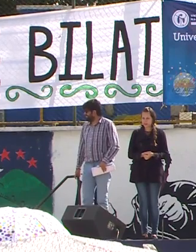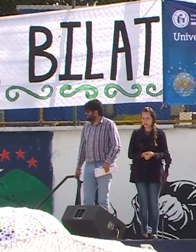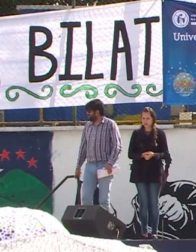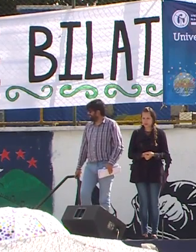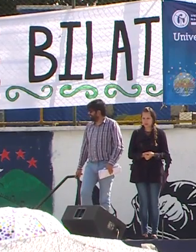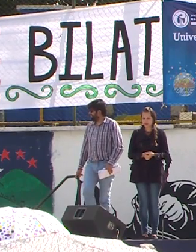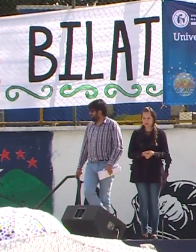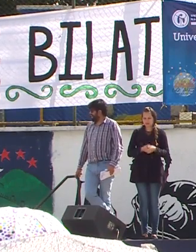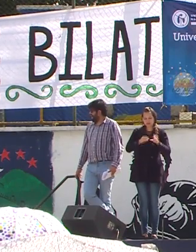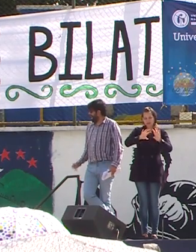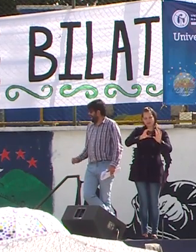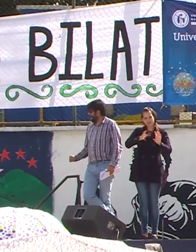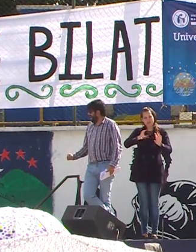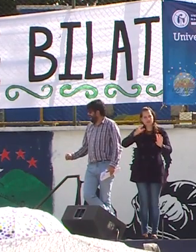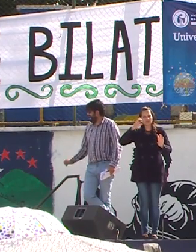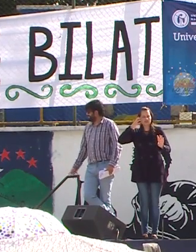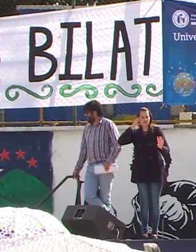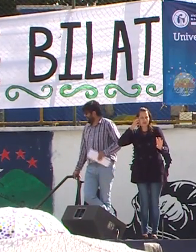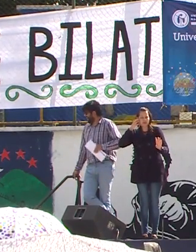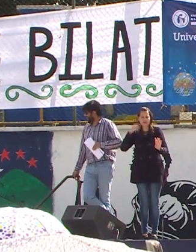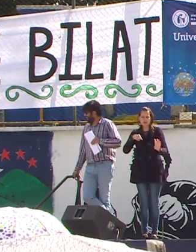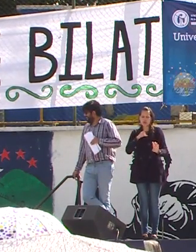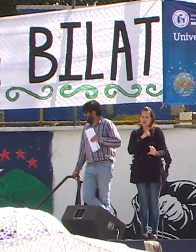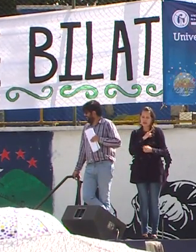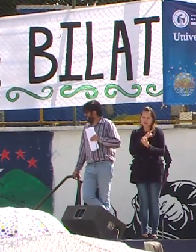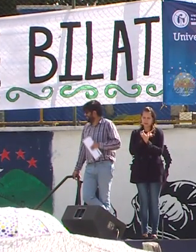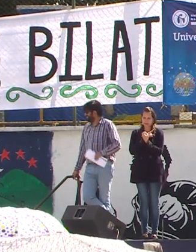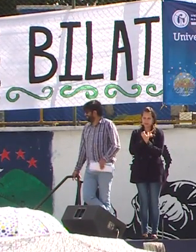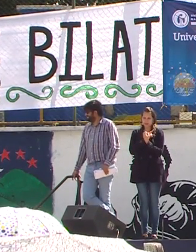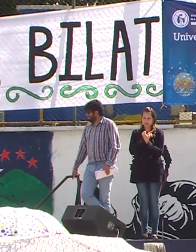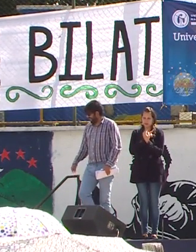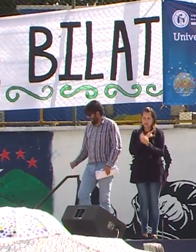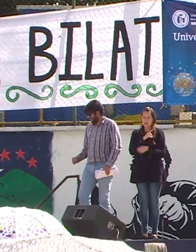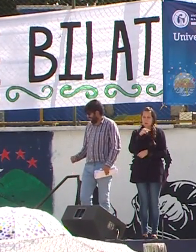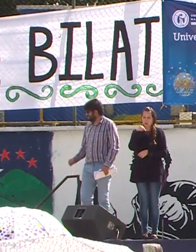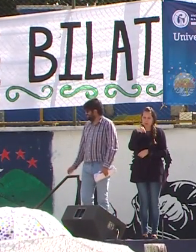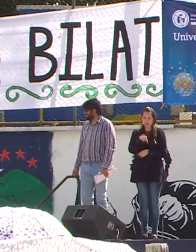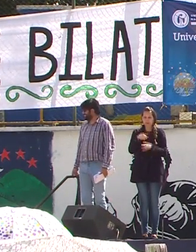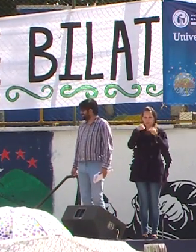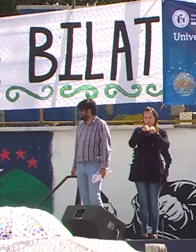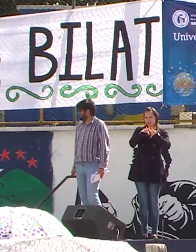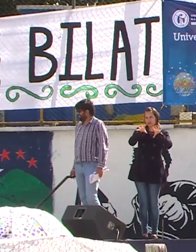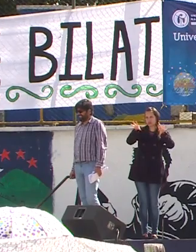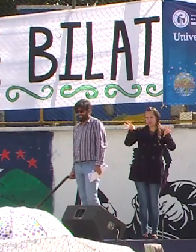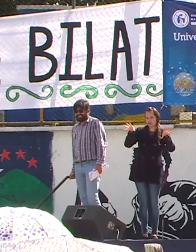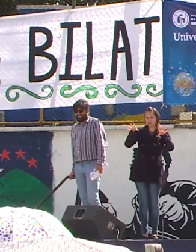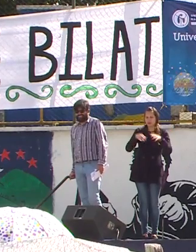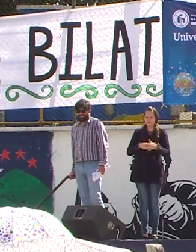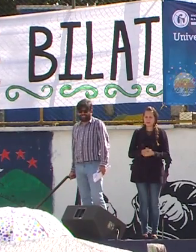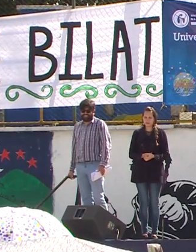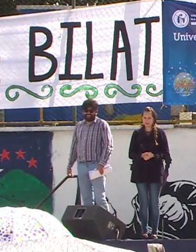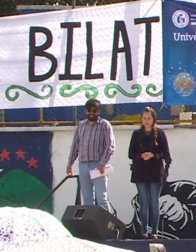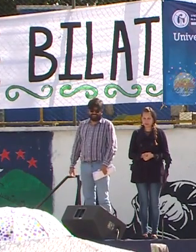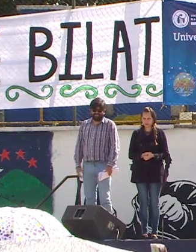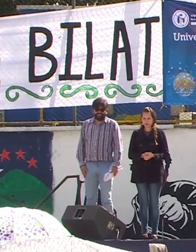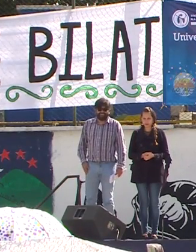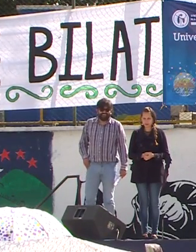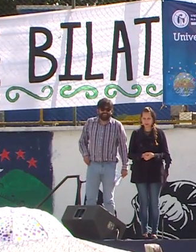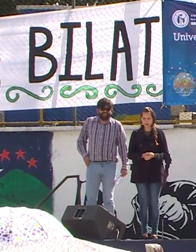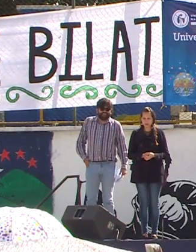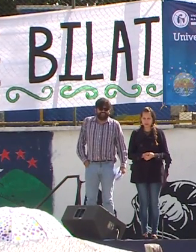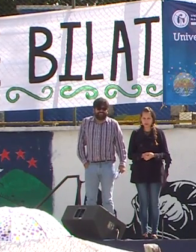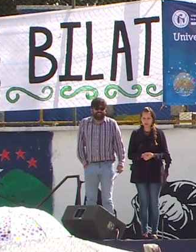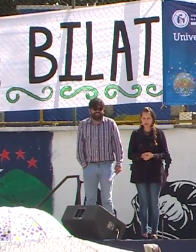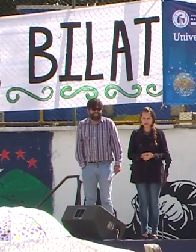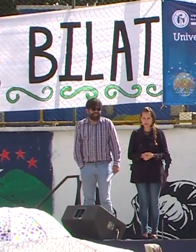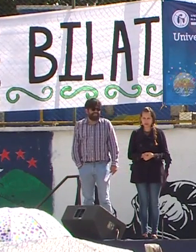la emisora pedagógica de la Universidad Pedagógica Nacional. Y antes de